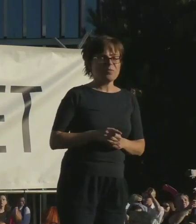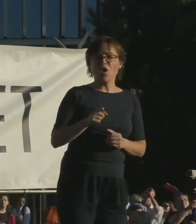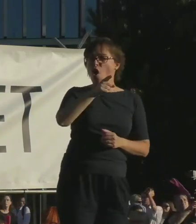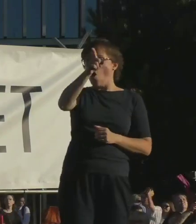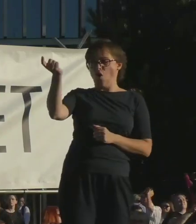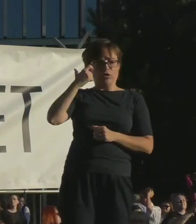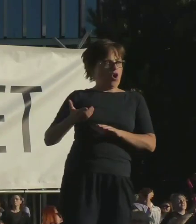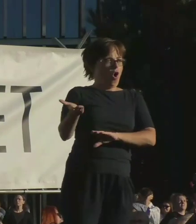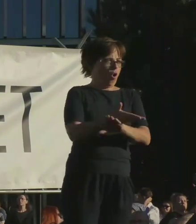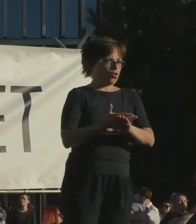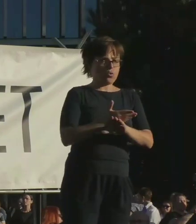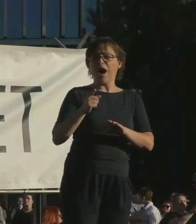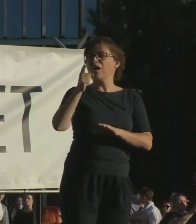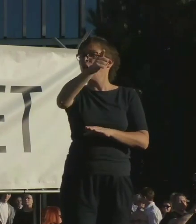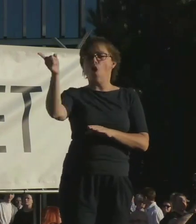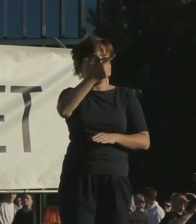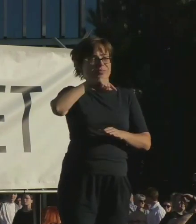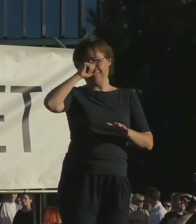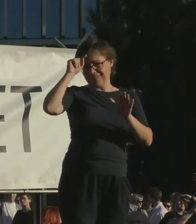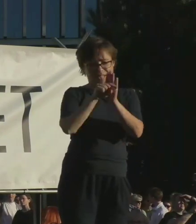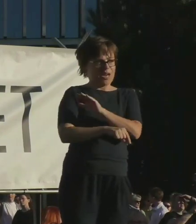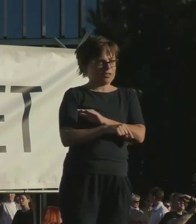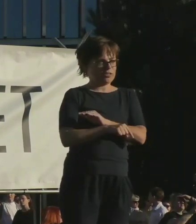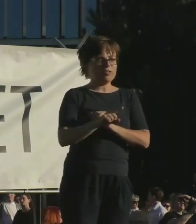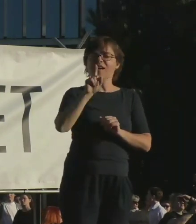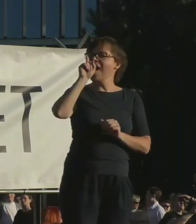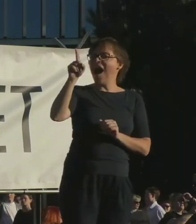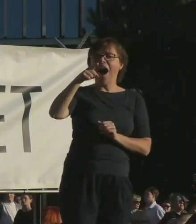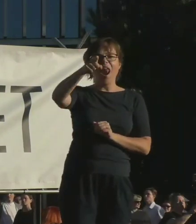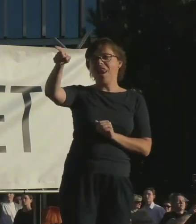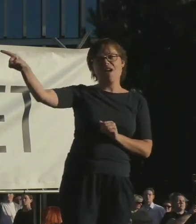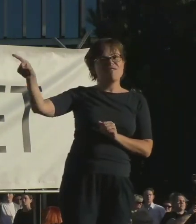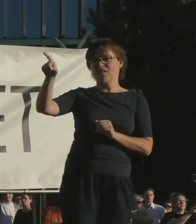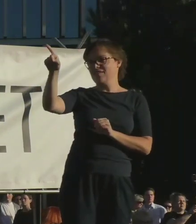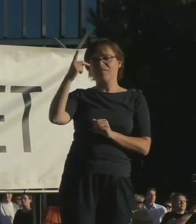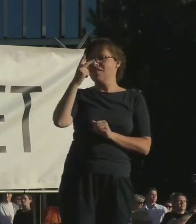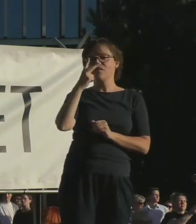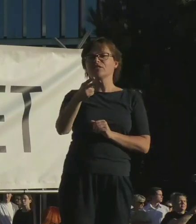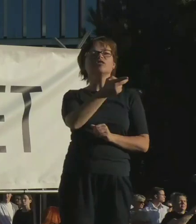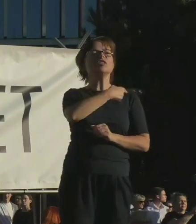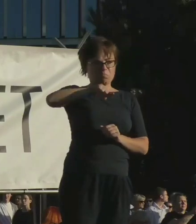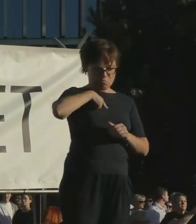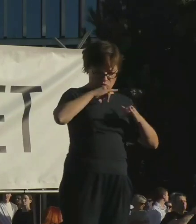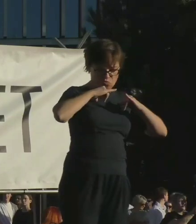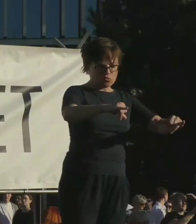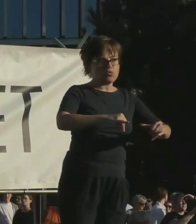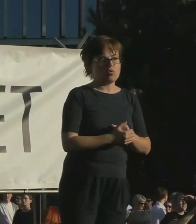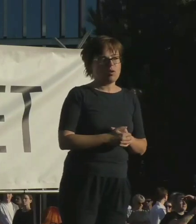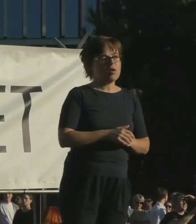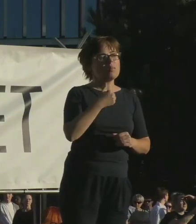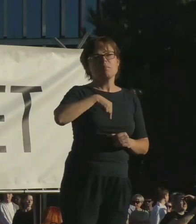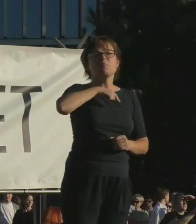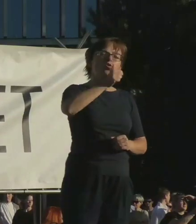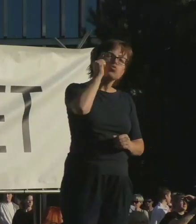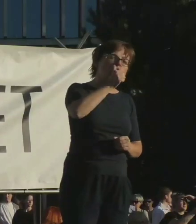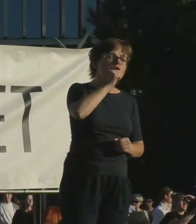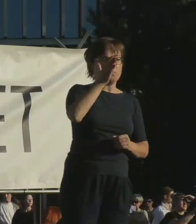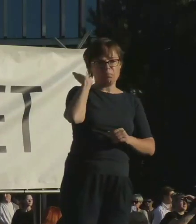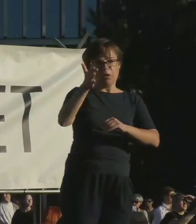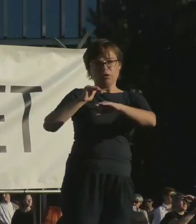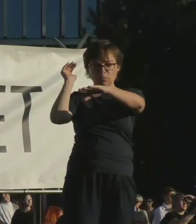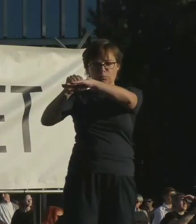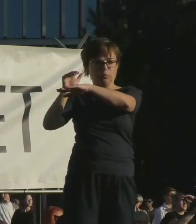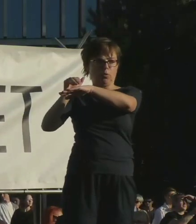Oszukaliście nas i zdradziliście nas, ale nie doceniacie naszej siły. I każdego dnia będziemy wam przypominać o